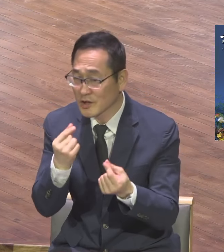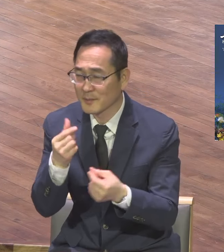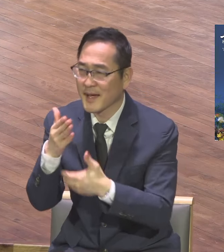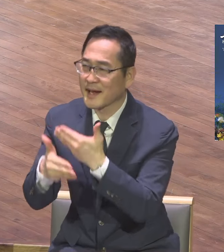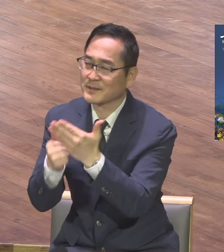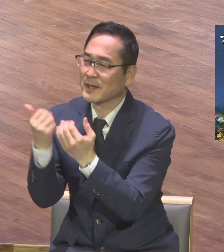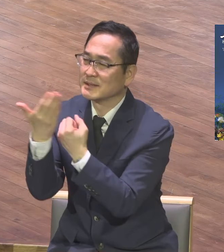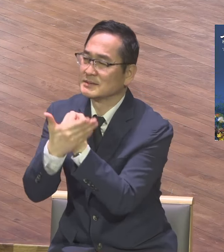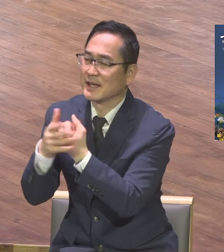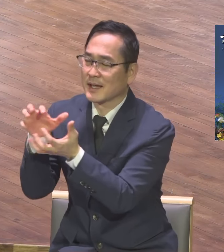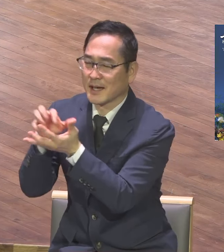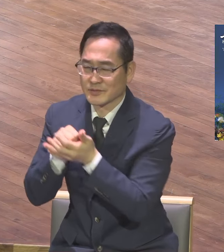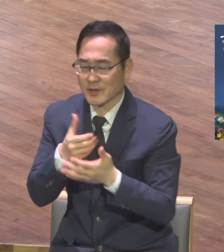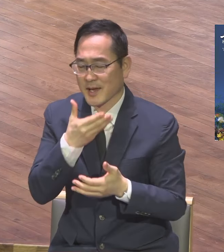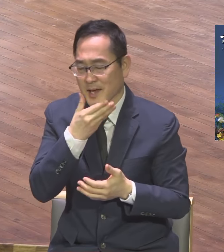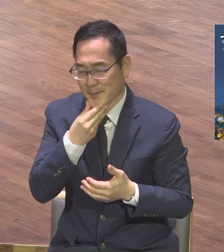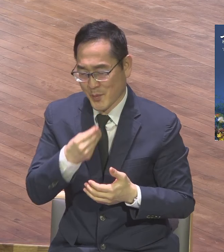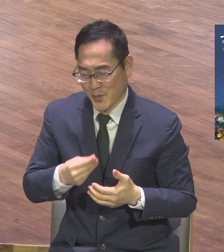안에 거하면서